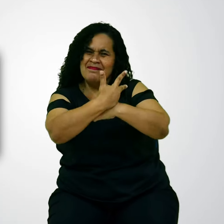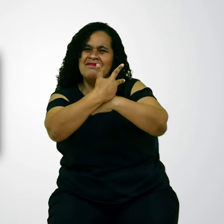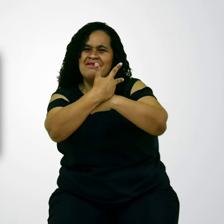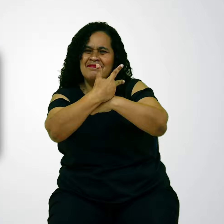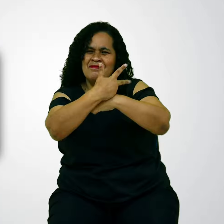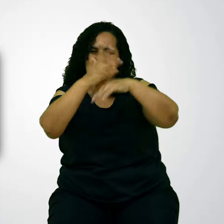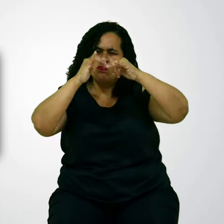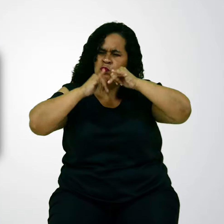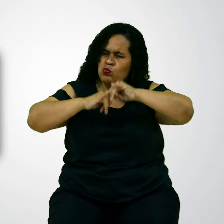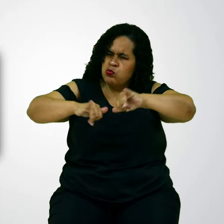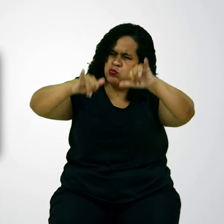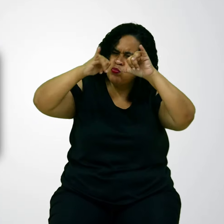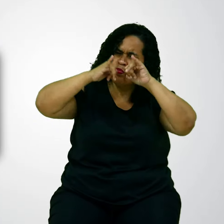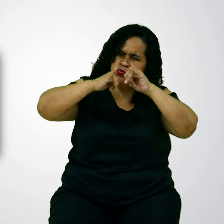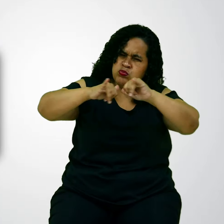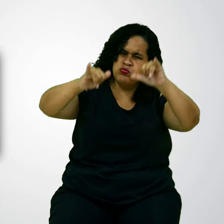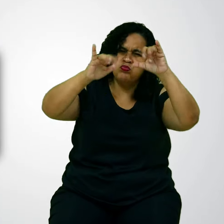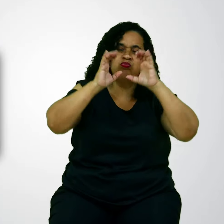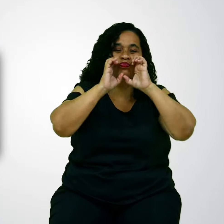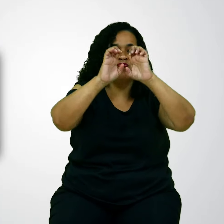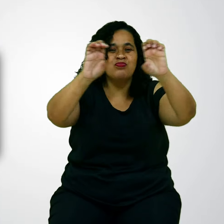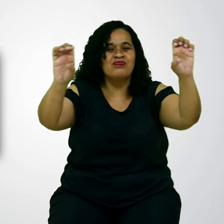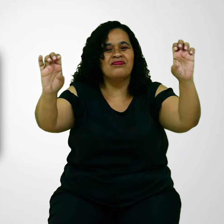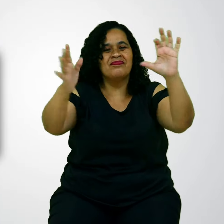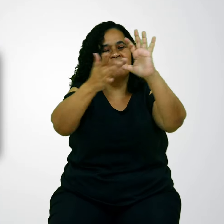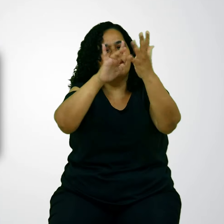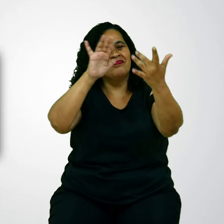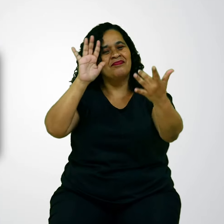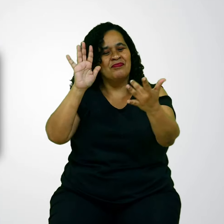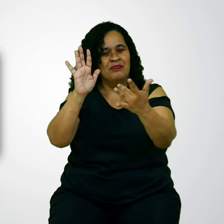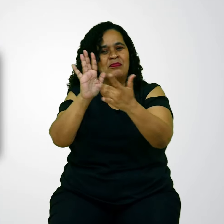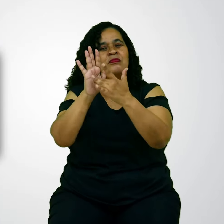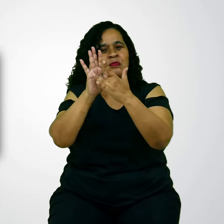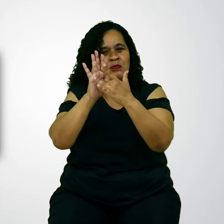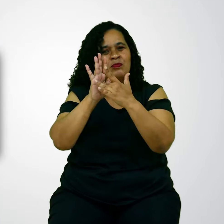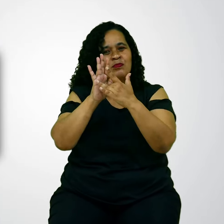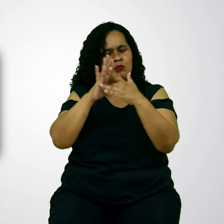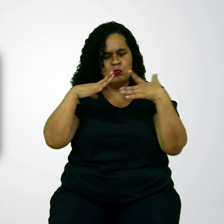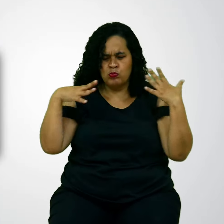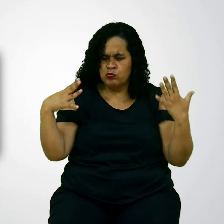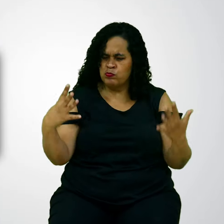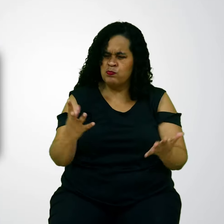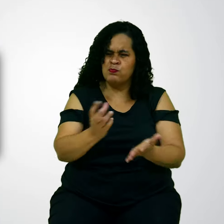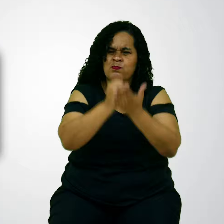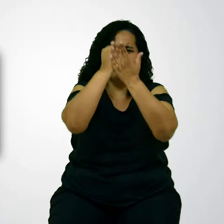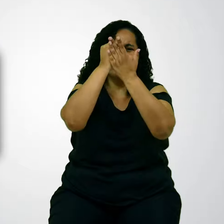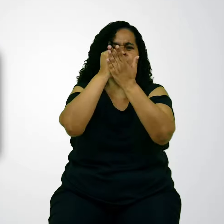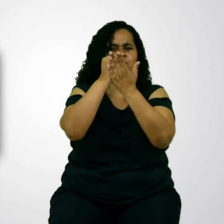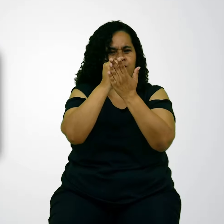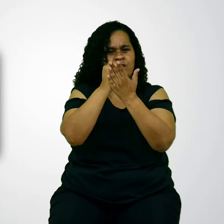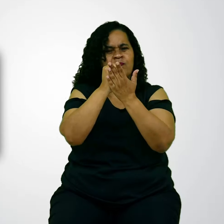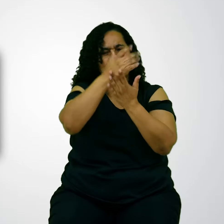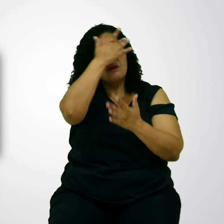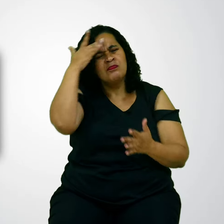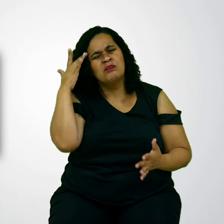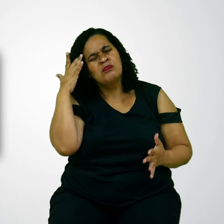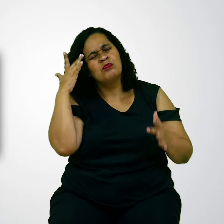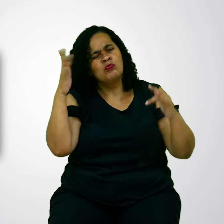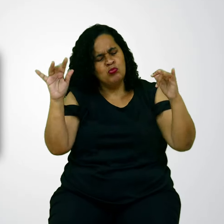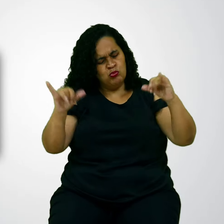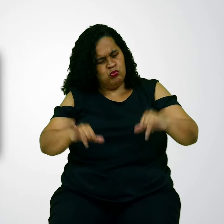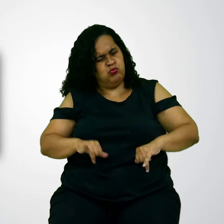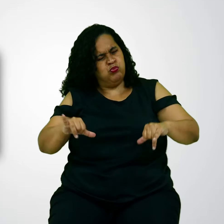anuncie o Evangelho de Jesus, alcance as pessoas, alcance quem está sofrendo. Às